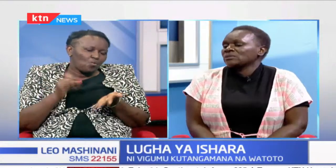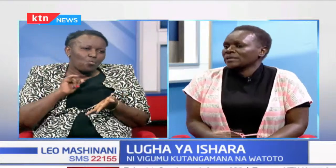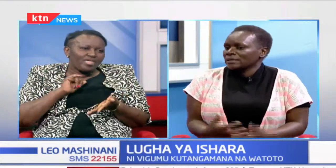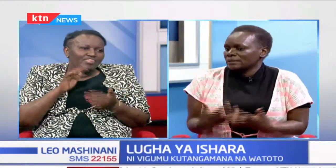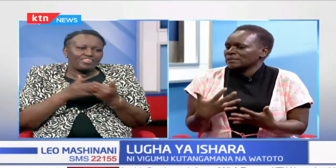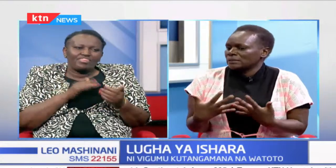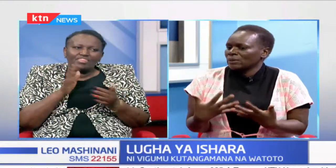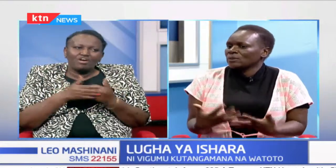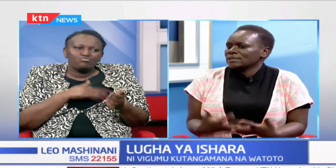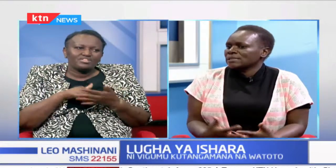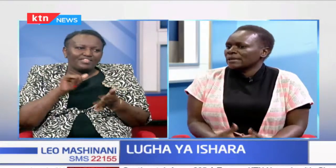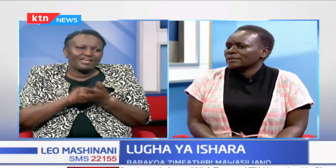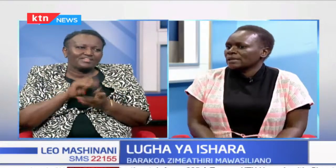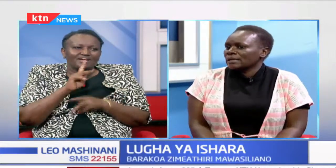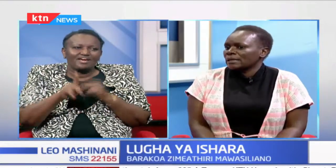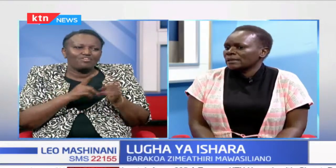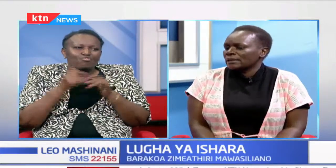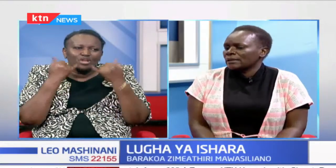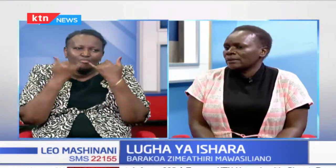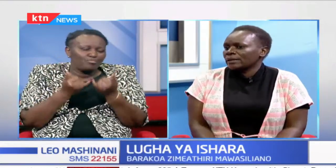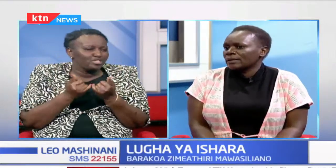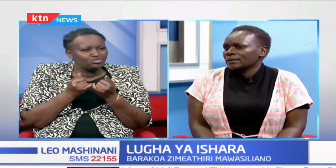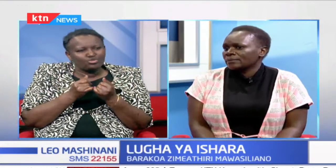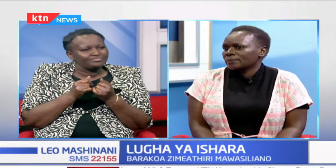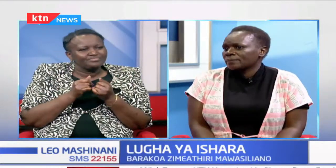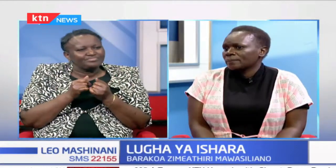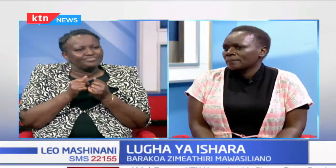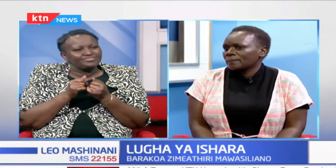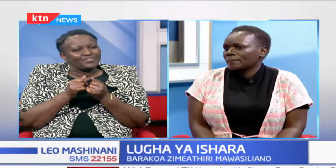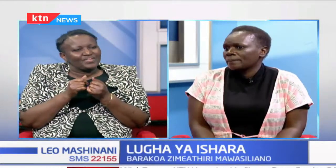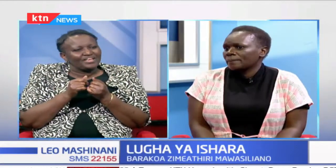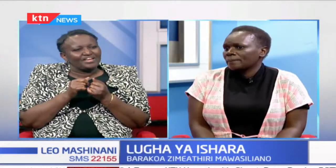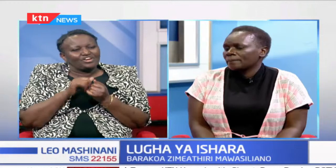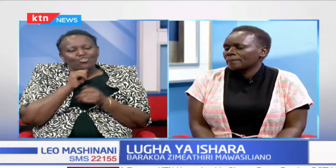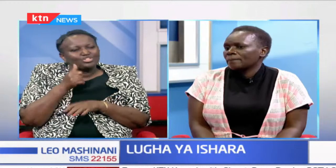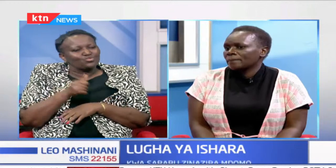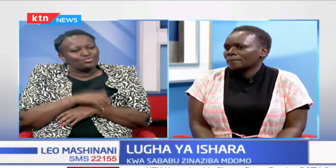wangejaribu waziweke kwa lugha zinaweza eleweka. Naam.